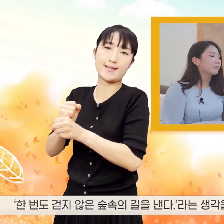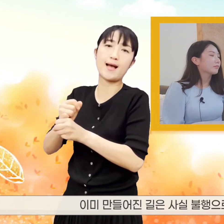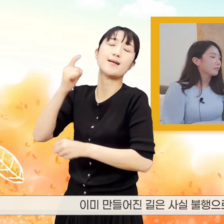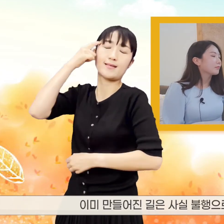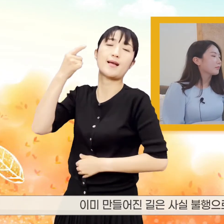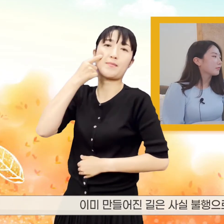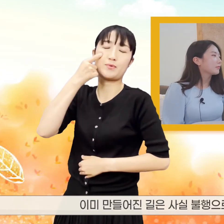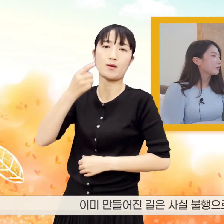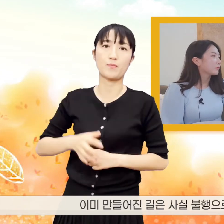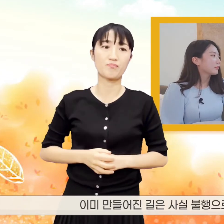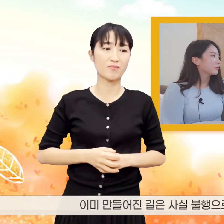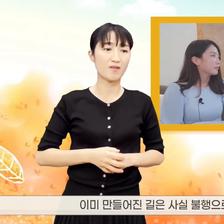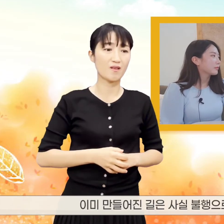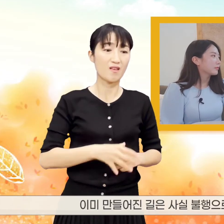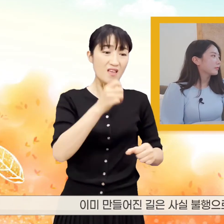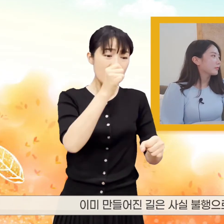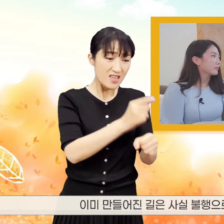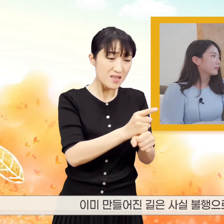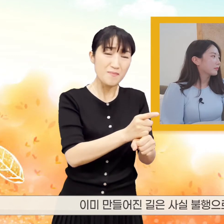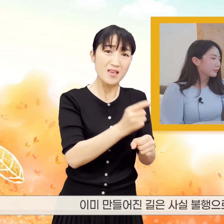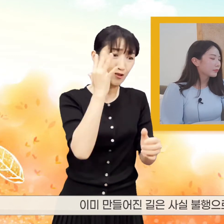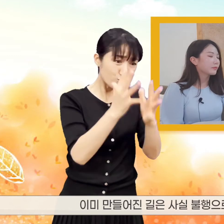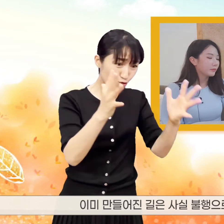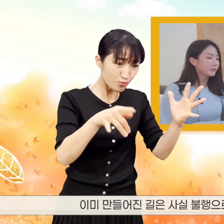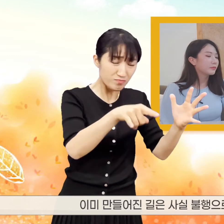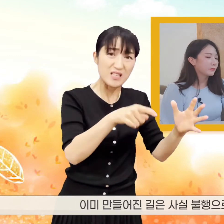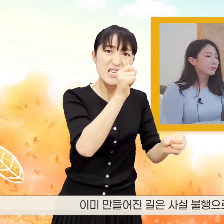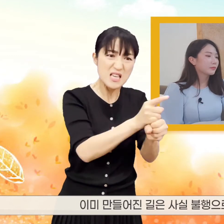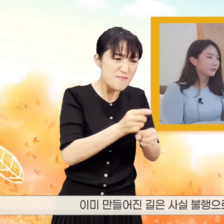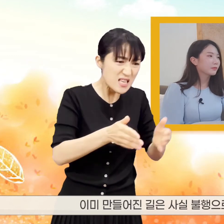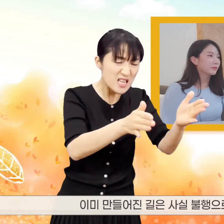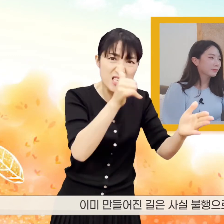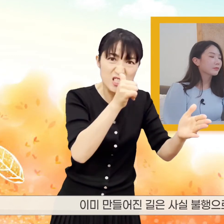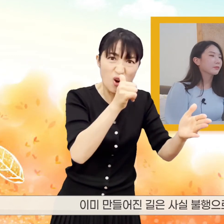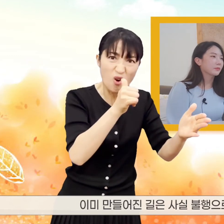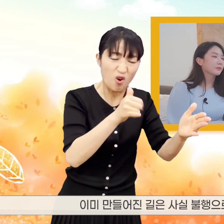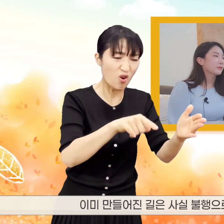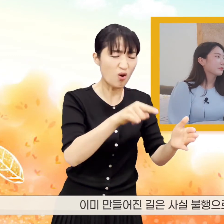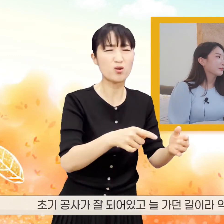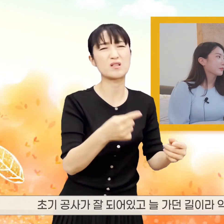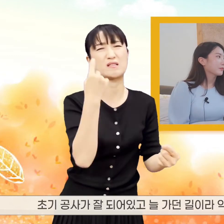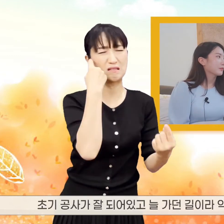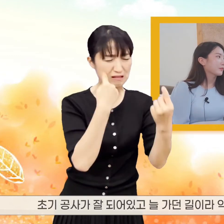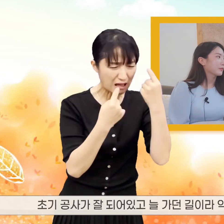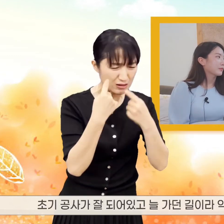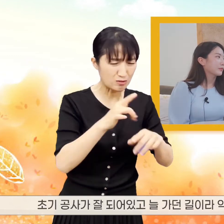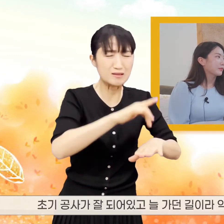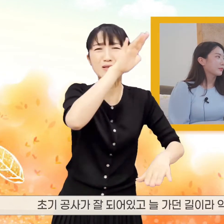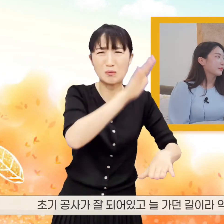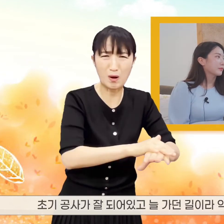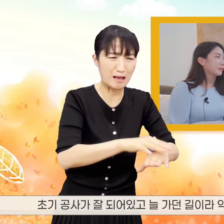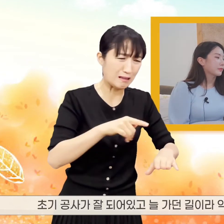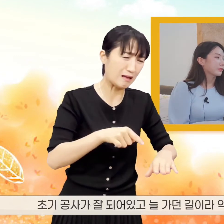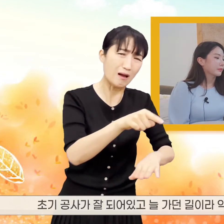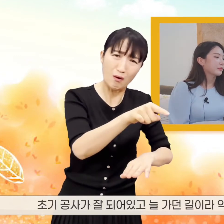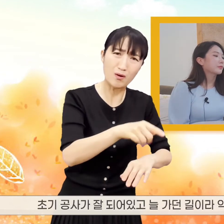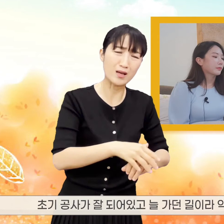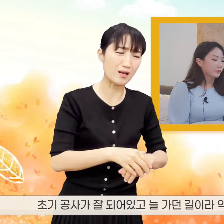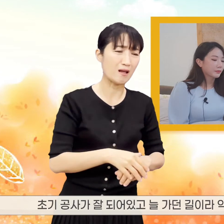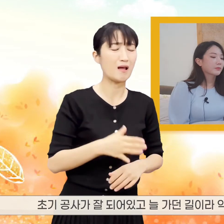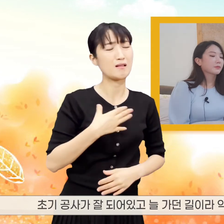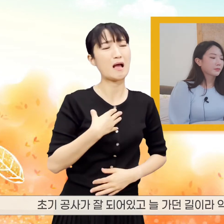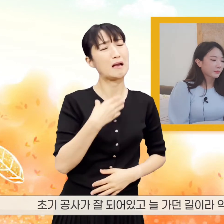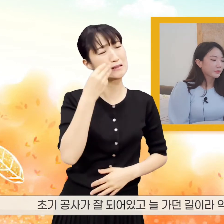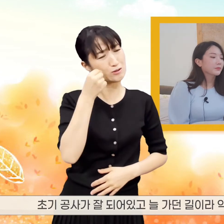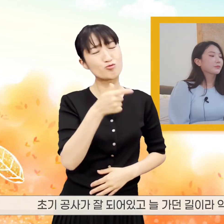같아요. 이미 만들어진 그 길은 사실은 굉장히 불행으로 가는 길인데, 아주 많이 초기 공사가 잘